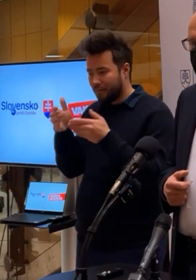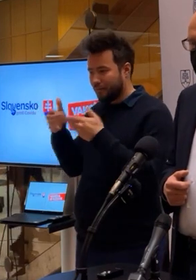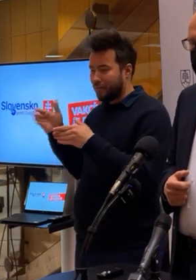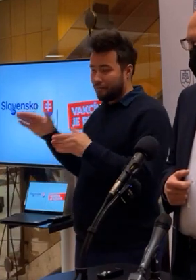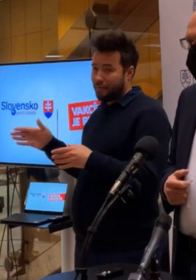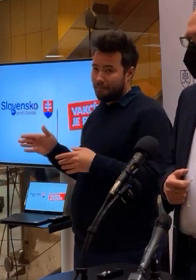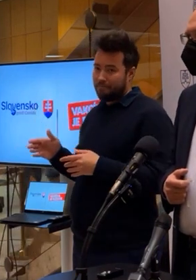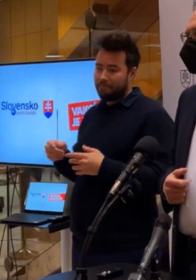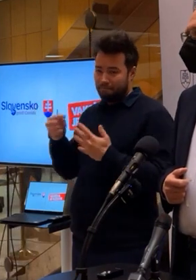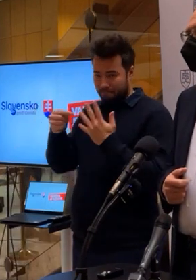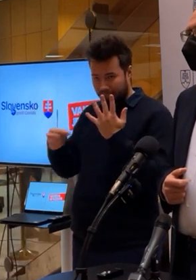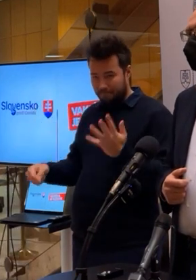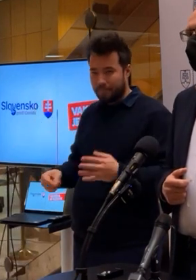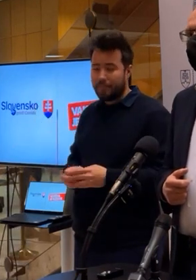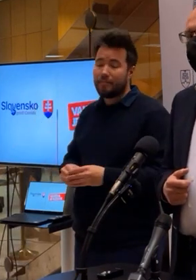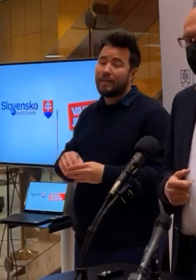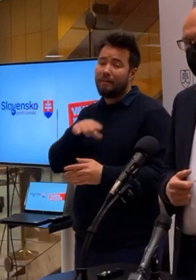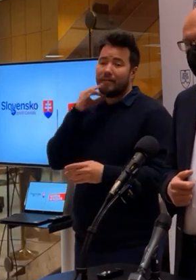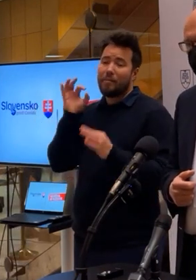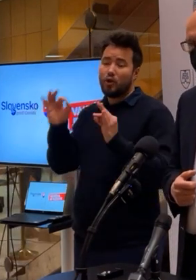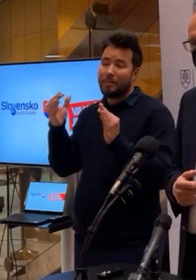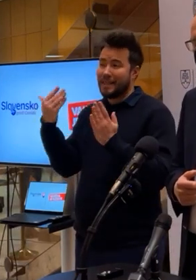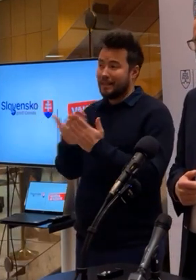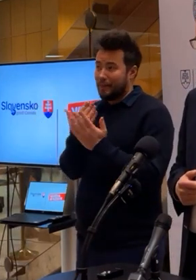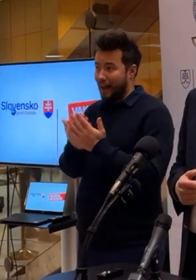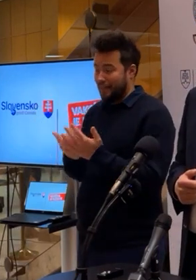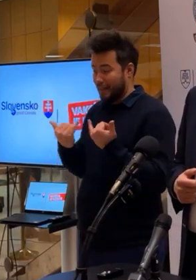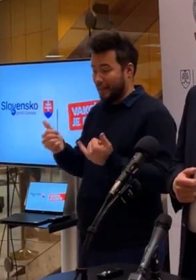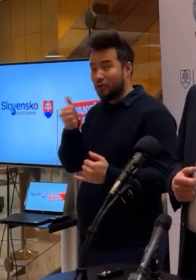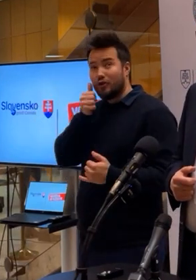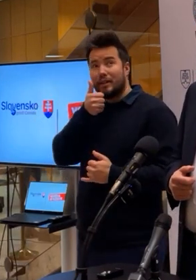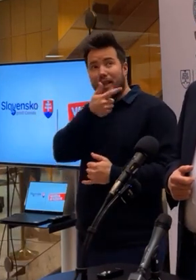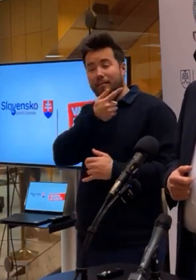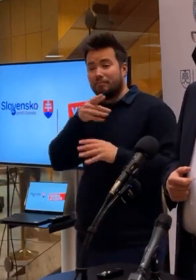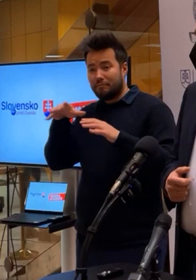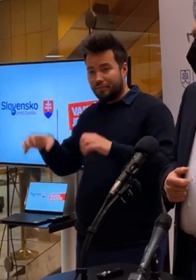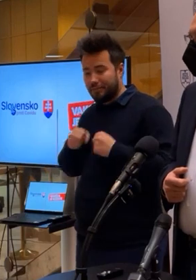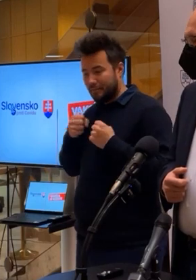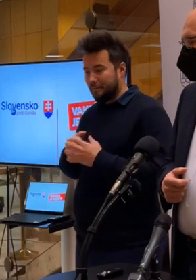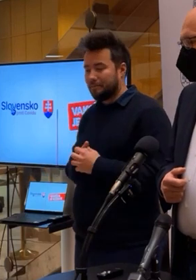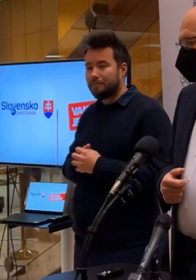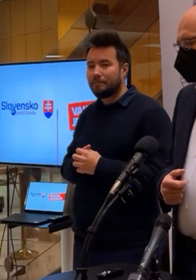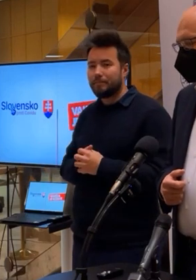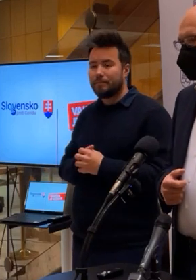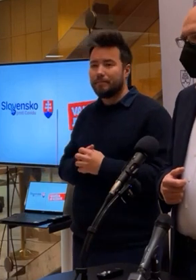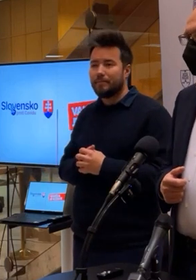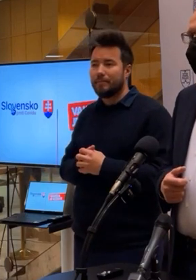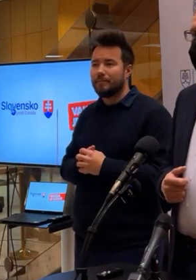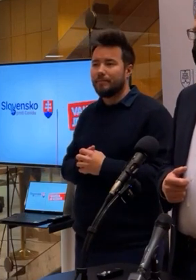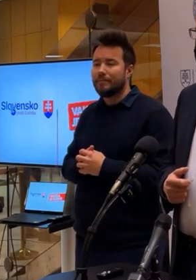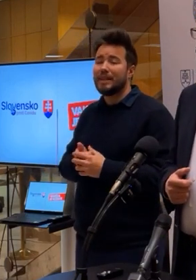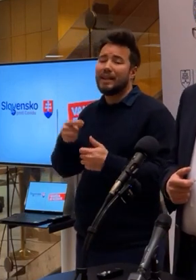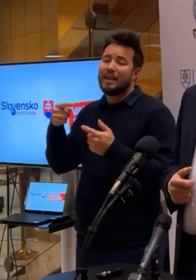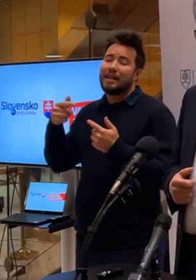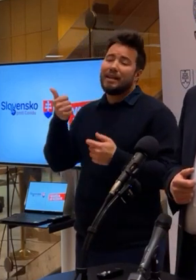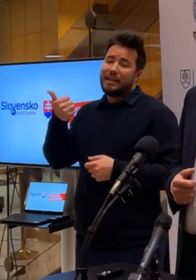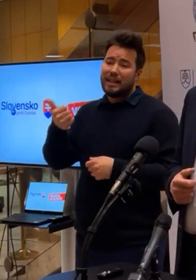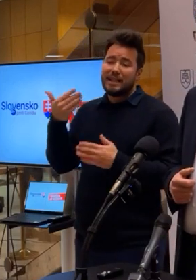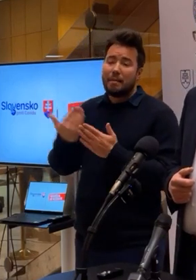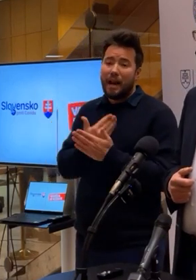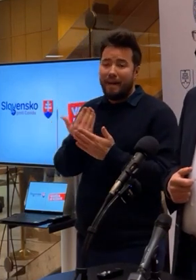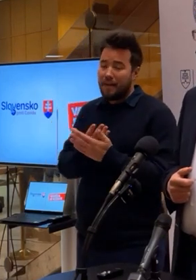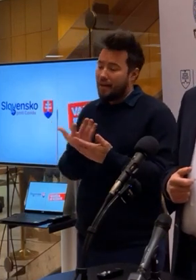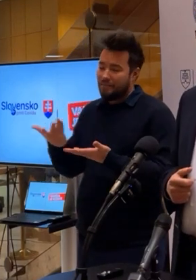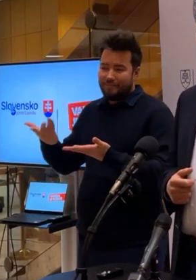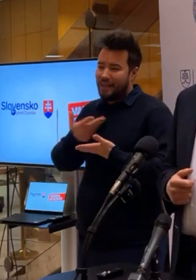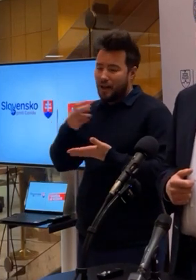považujem za veľmi dobrú správu dnešného dňa. Za správu, ktorá ma neteší, považujem